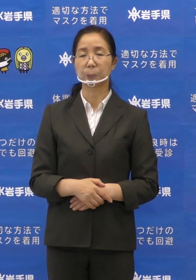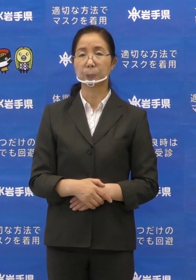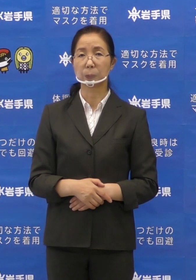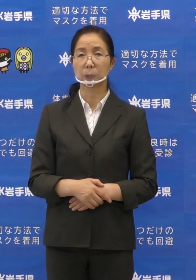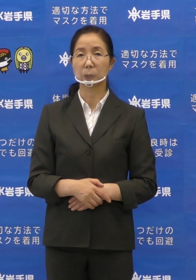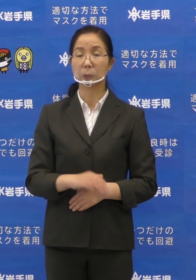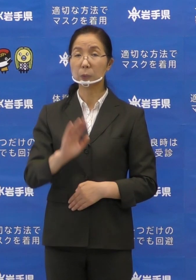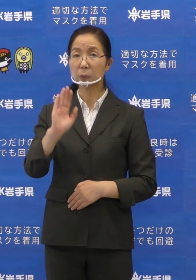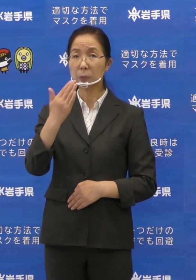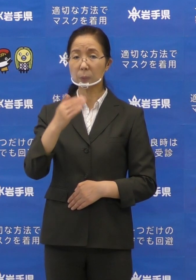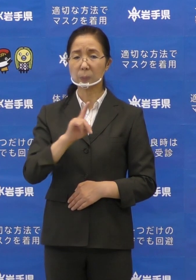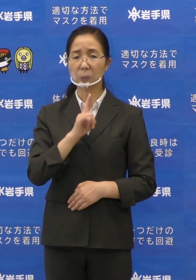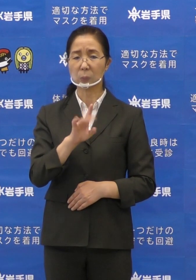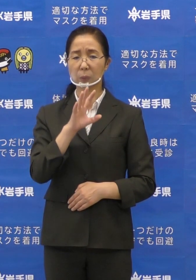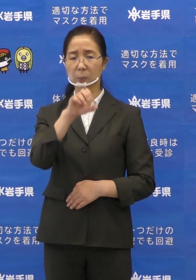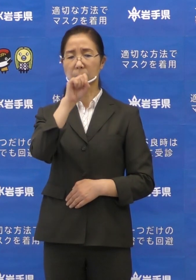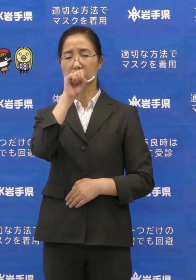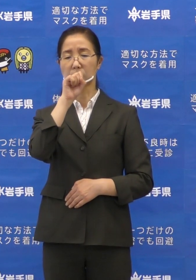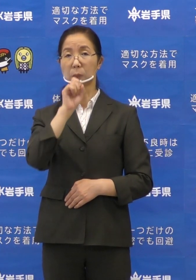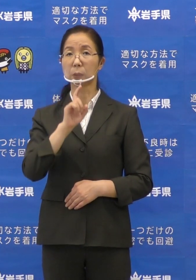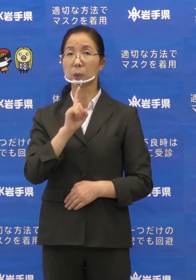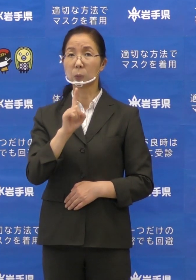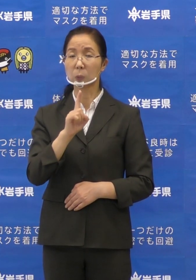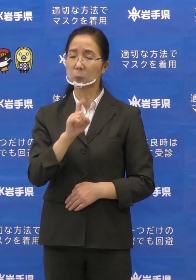かといって何も言わないっていうのもこう